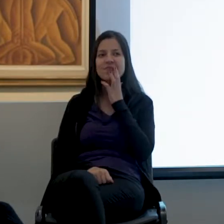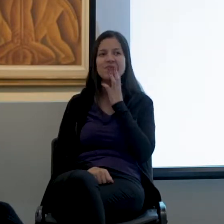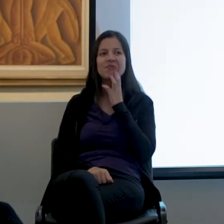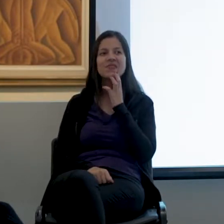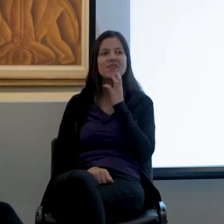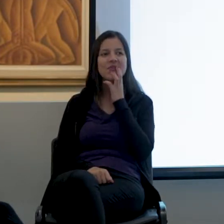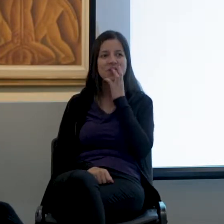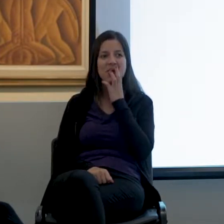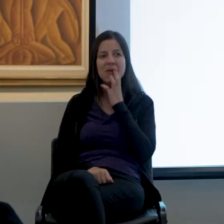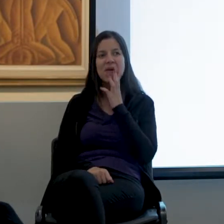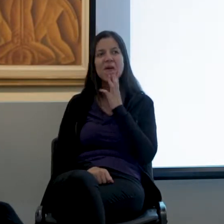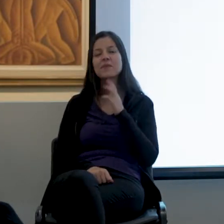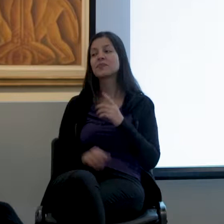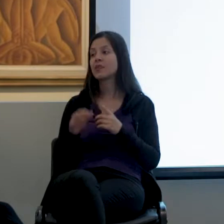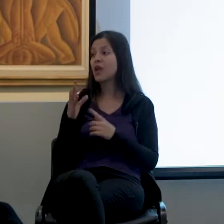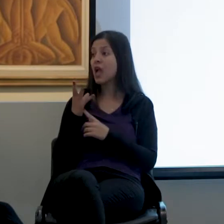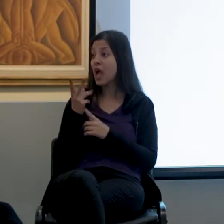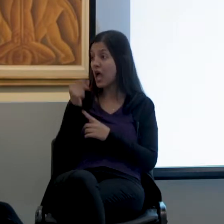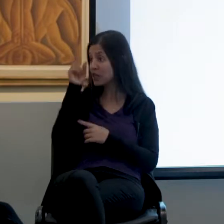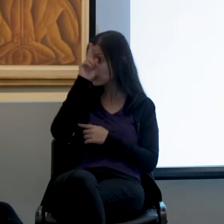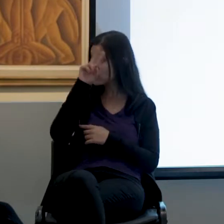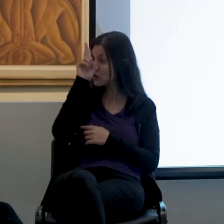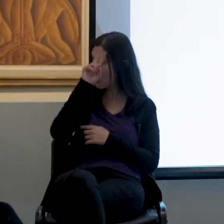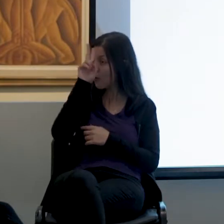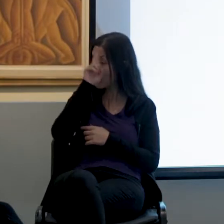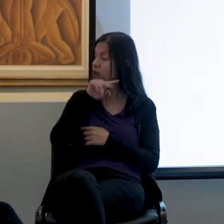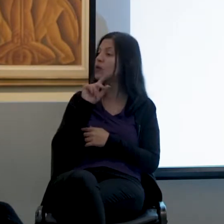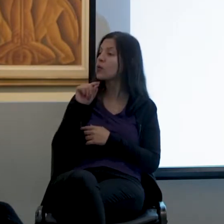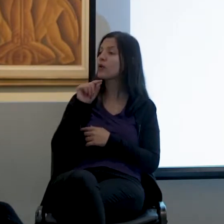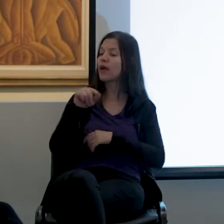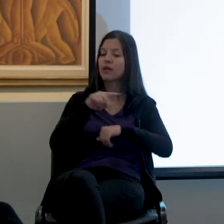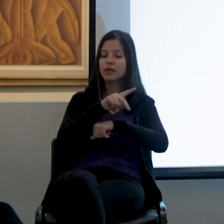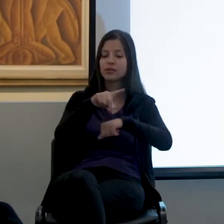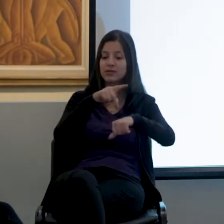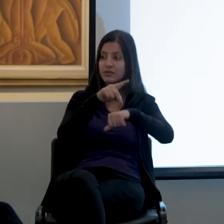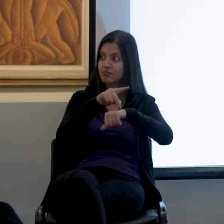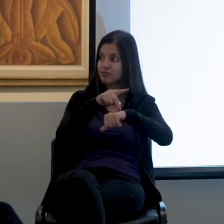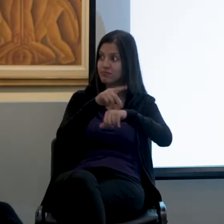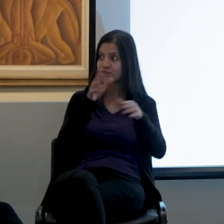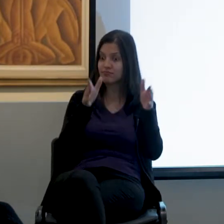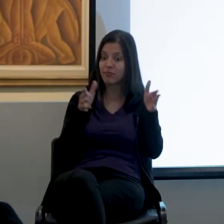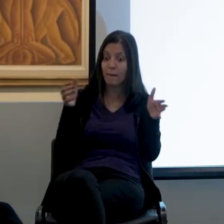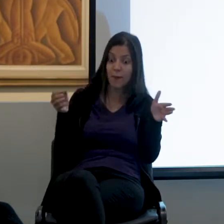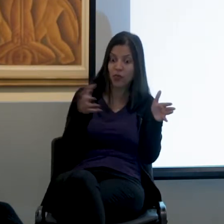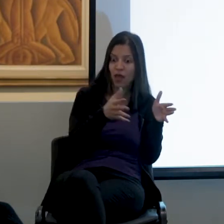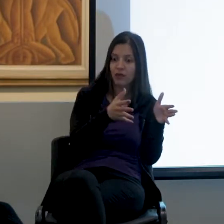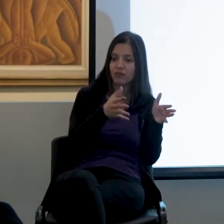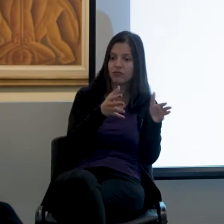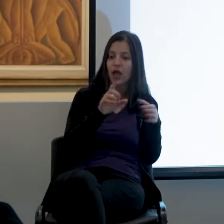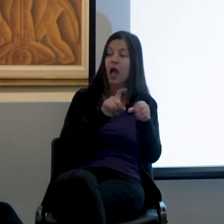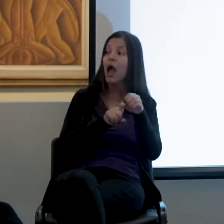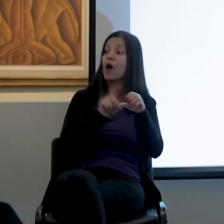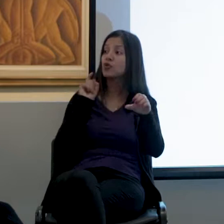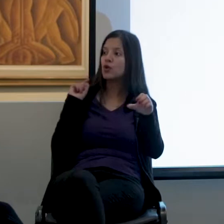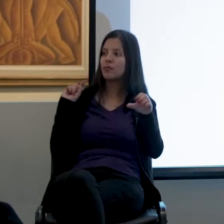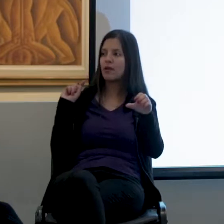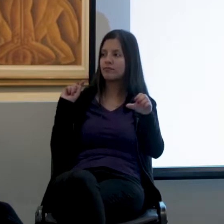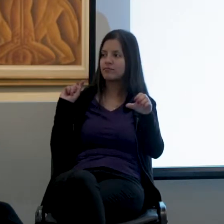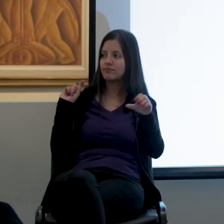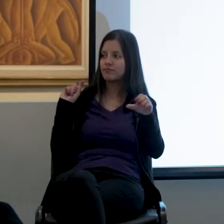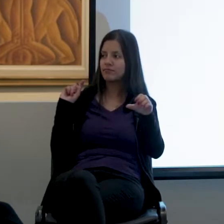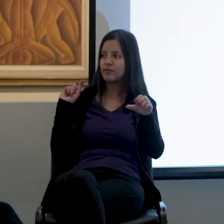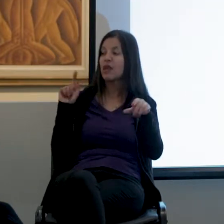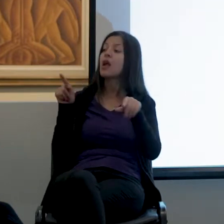Então, a história da arte tem a ver com a constituição da autonomia dos estados modernos. Por outro lado, ela tem a ver com a constituição da autonomia